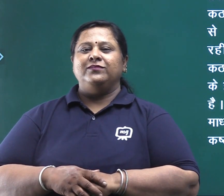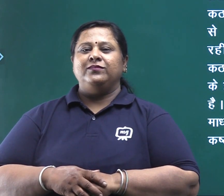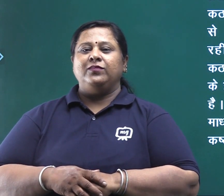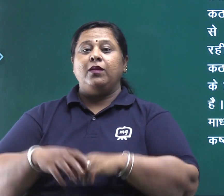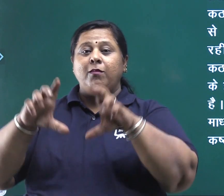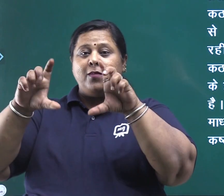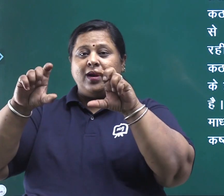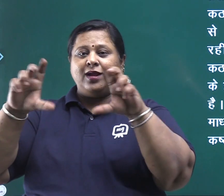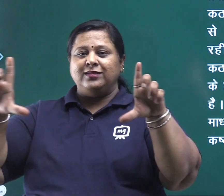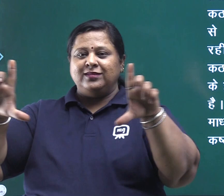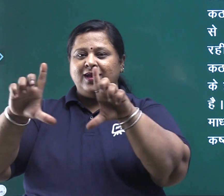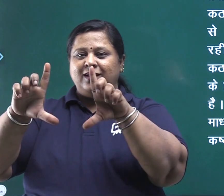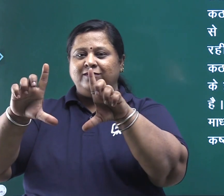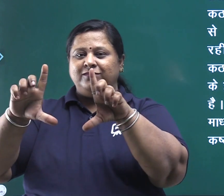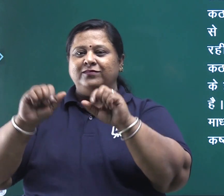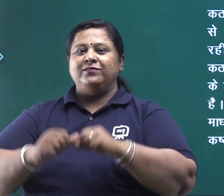पाठ का सार।